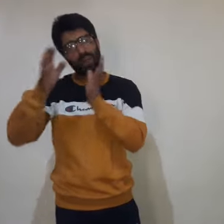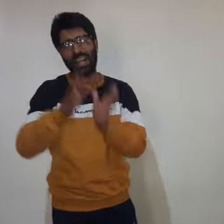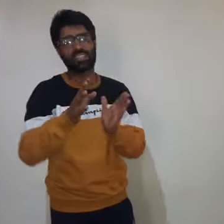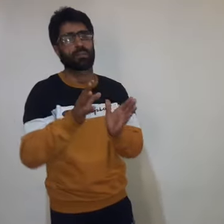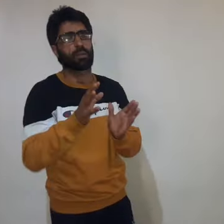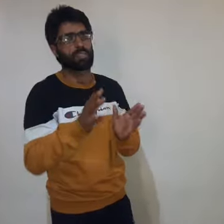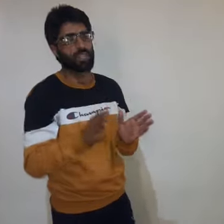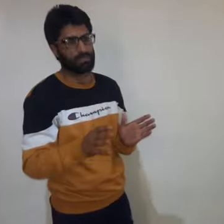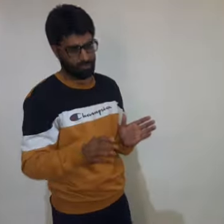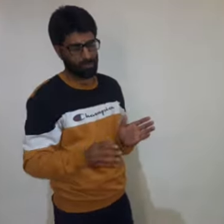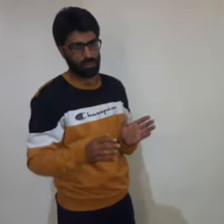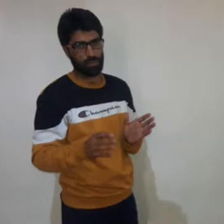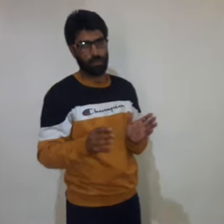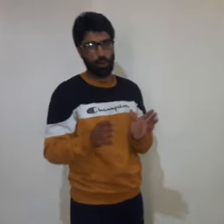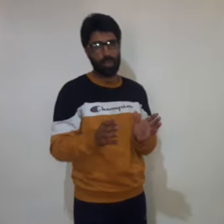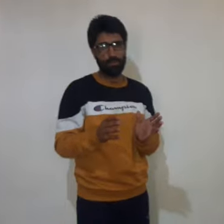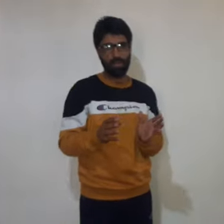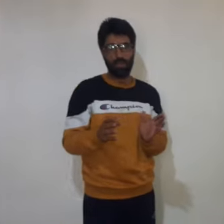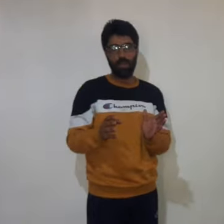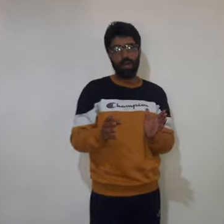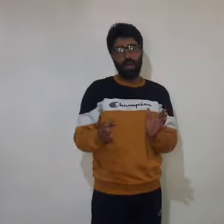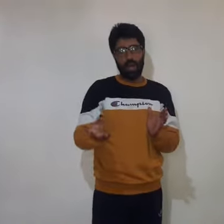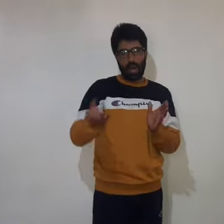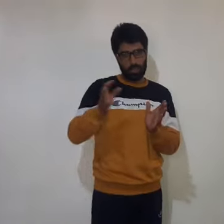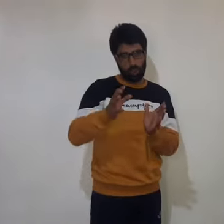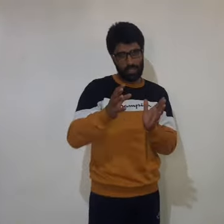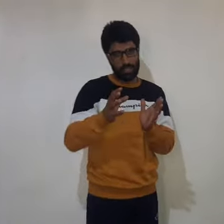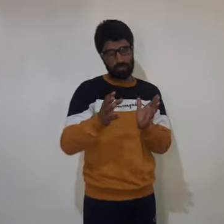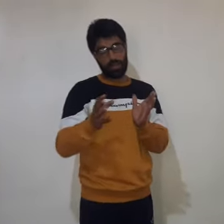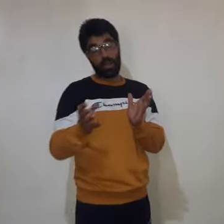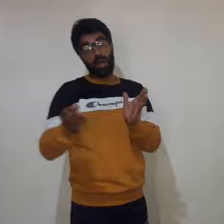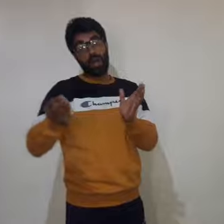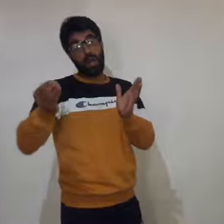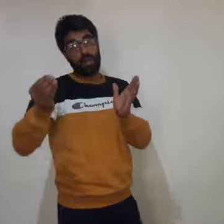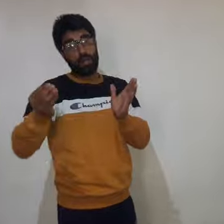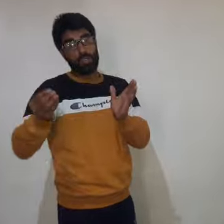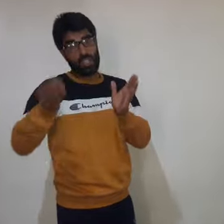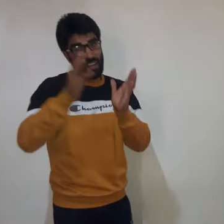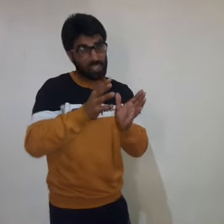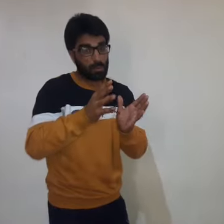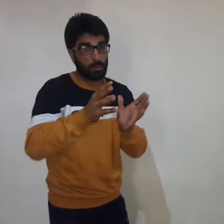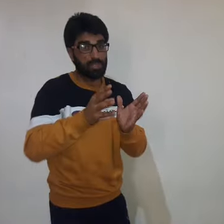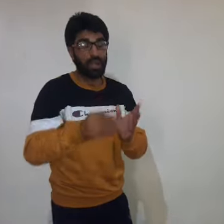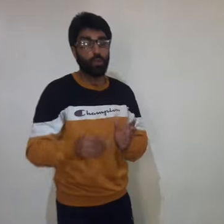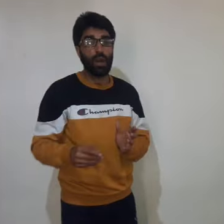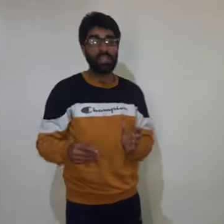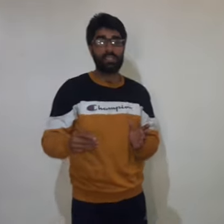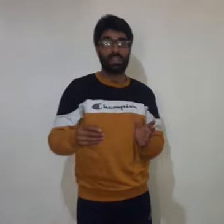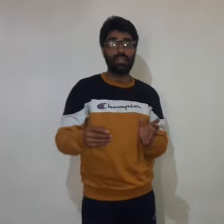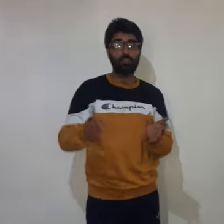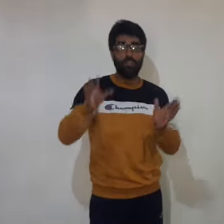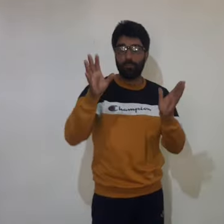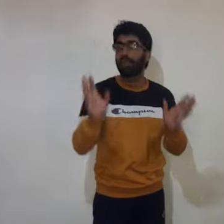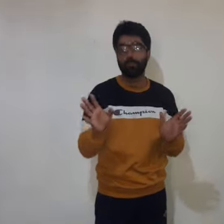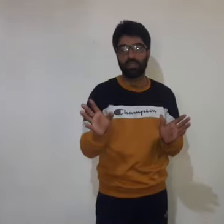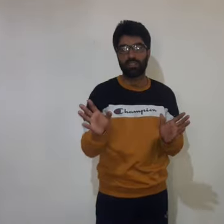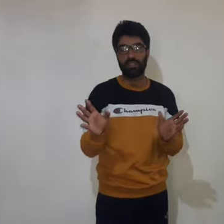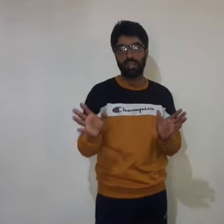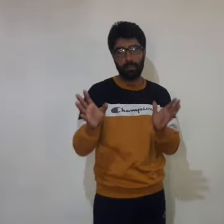माइल्ड सिम्टम्स है। ओके, जो इस सीवियर सिम्टम्स है वो है 10 to 15%। दैट मीन्स